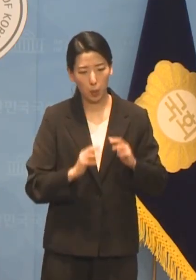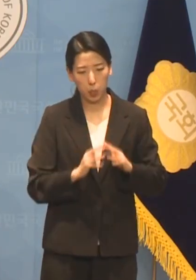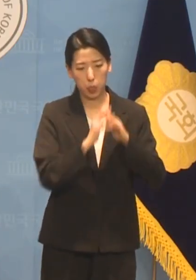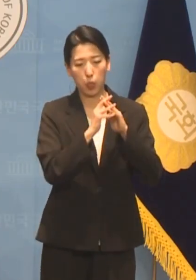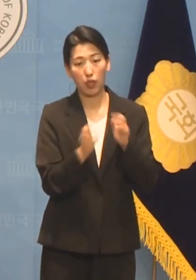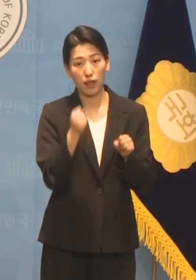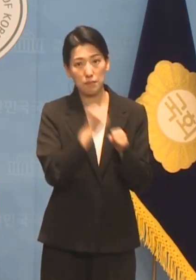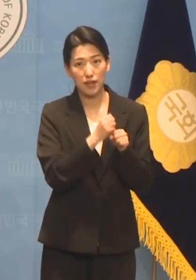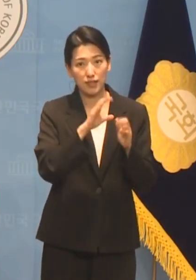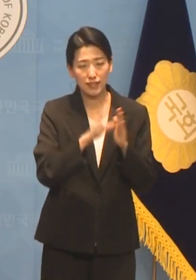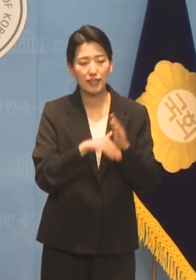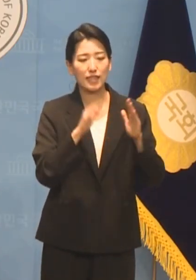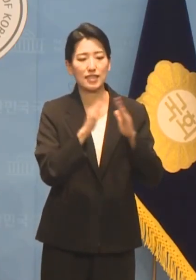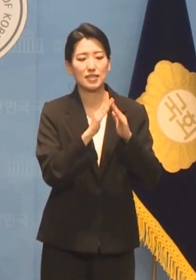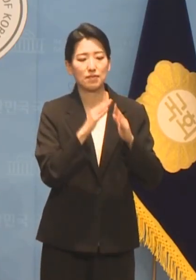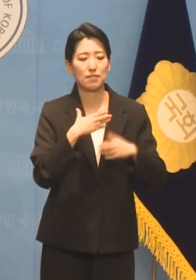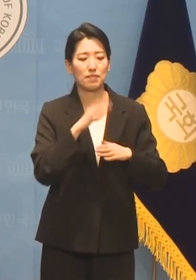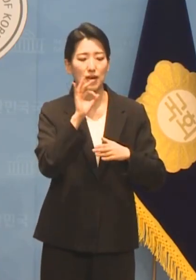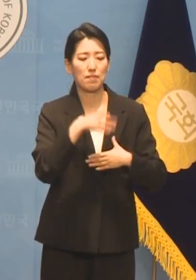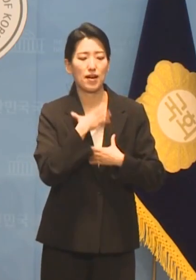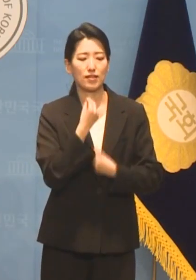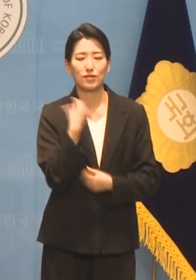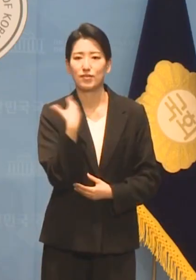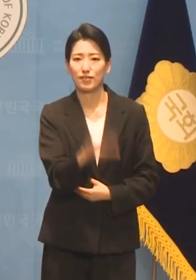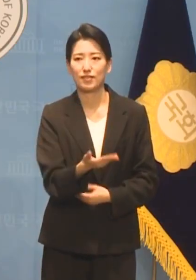주거비용 안정화시키겠습니다.